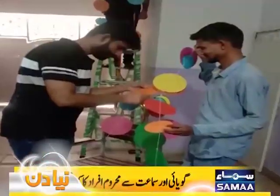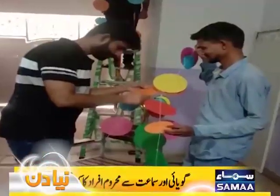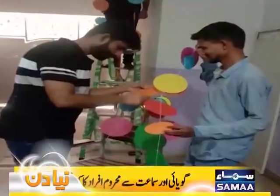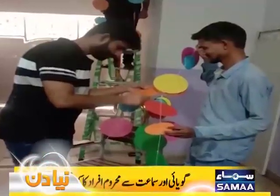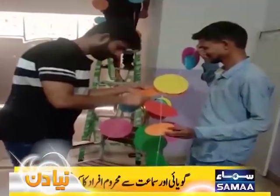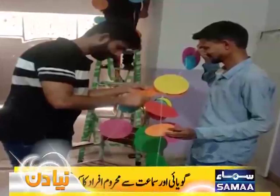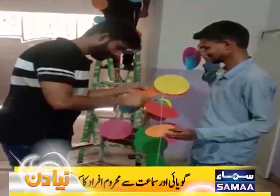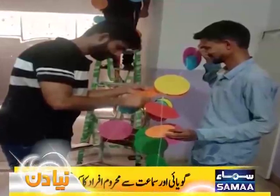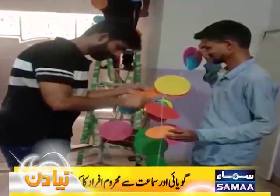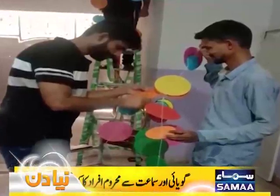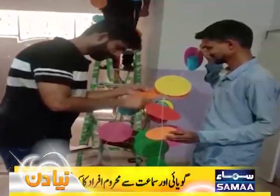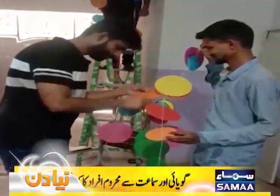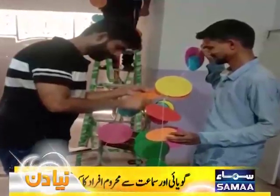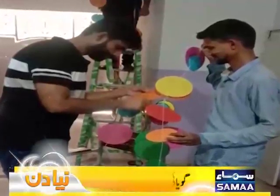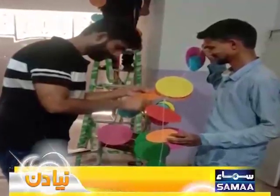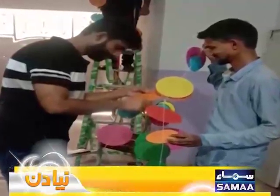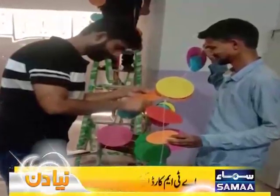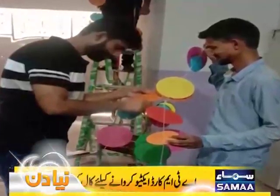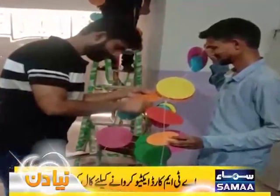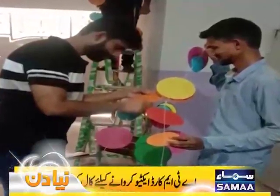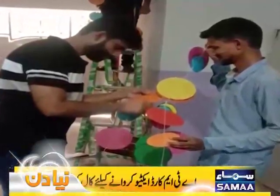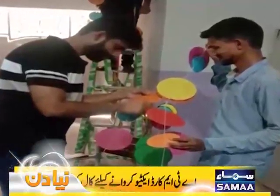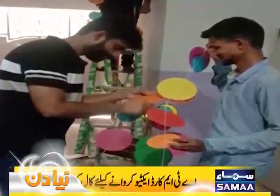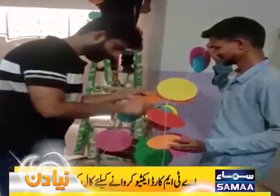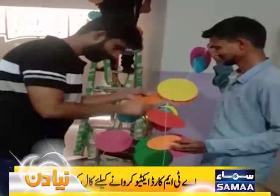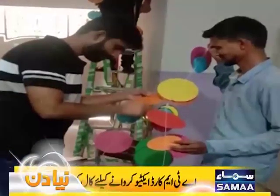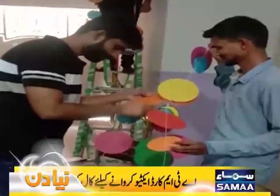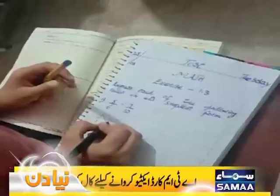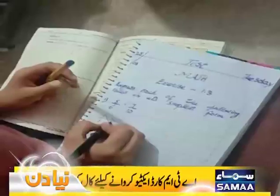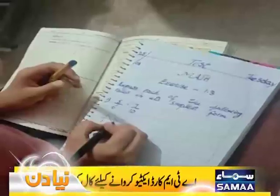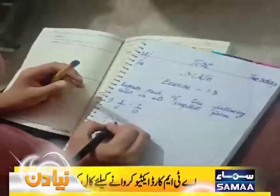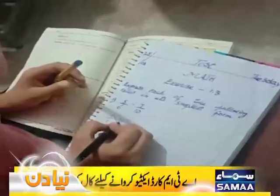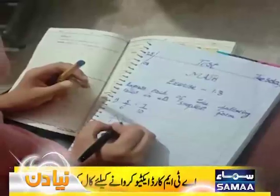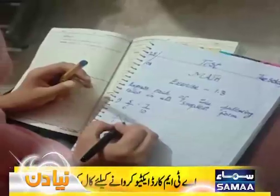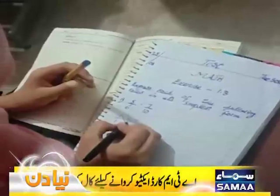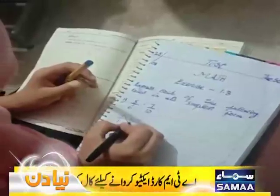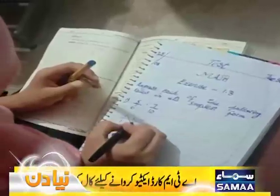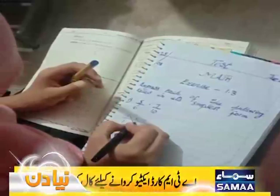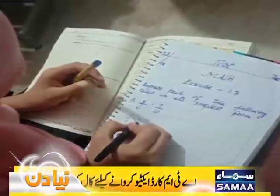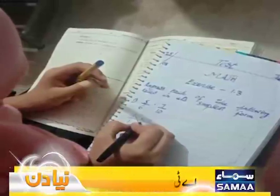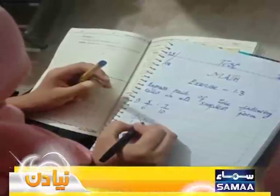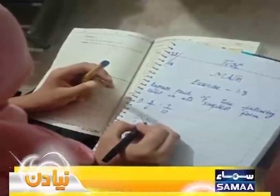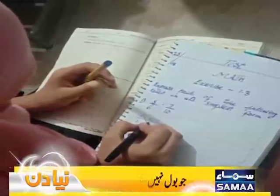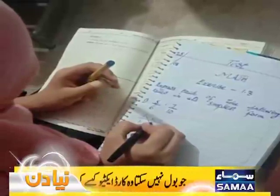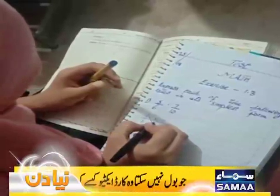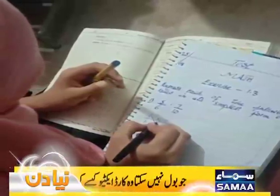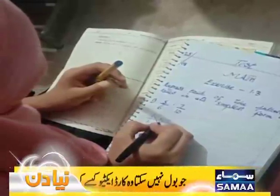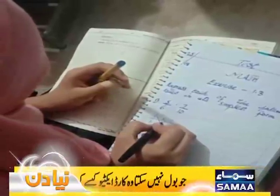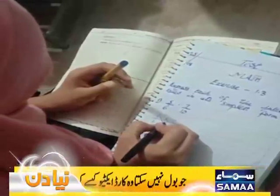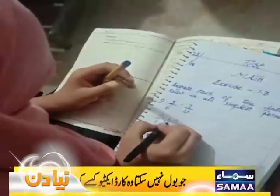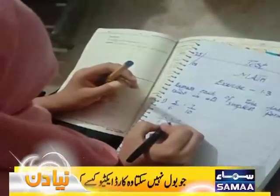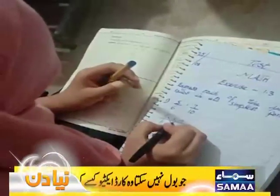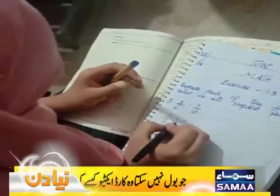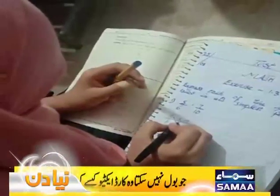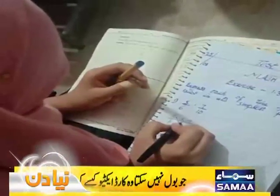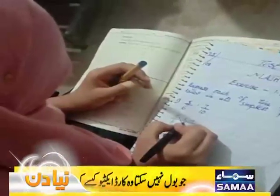के 25 साल मोहसिन और 34 बरस के इरफान मेराज को भी इन्हीं मुश्किलात का सामना है। लाहौर से आयशा आता ने रिपोर्ट तैयार